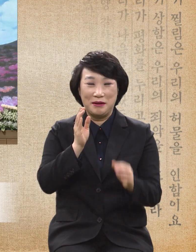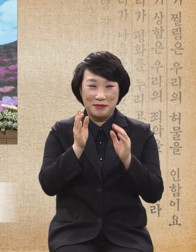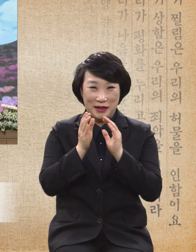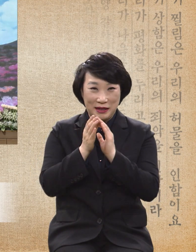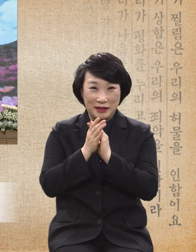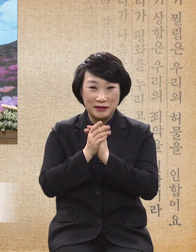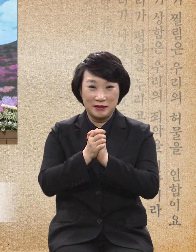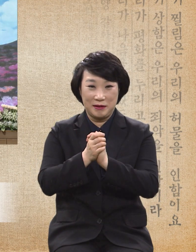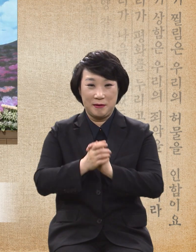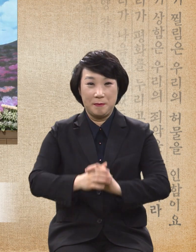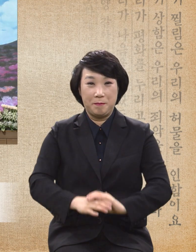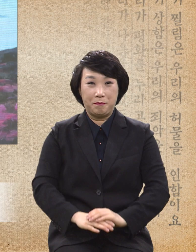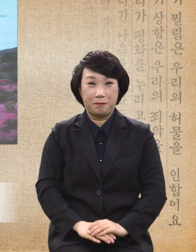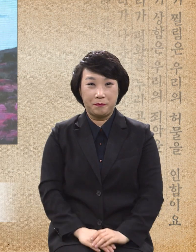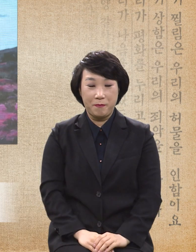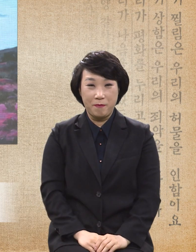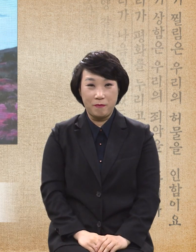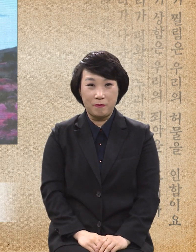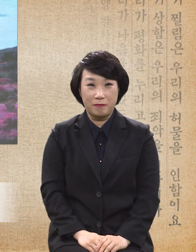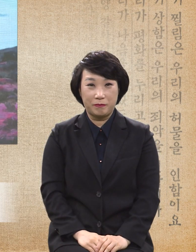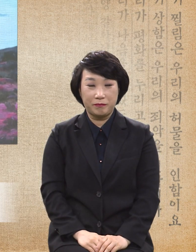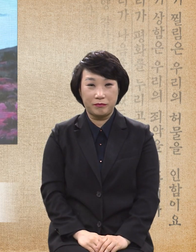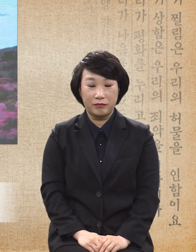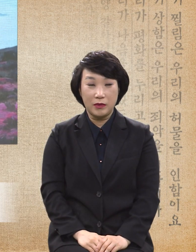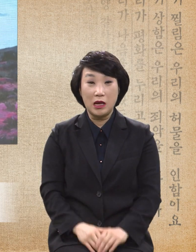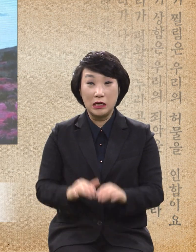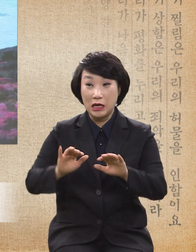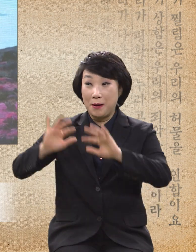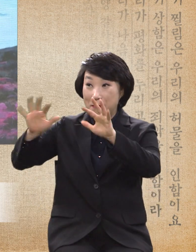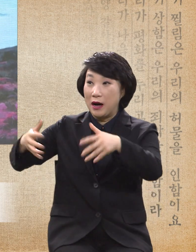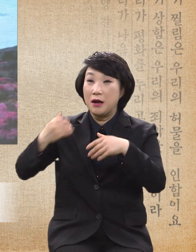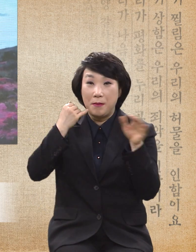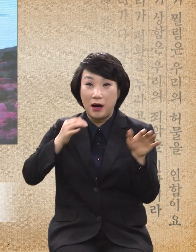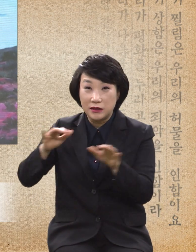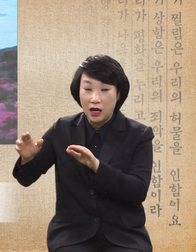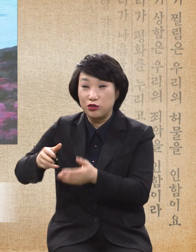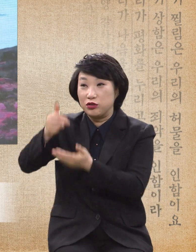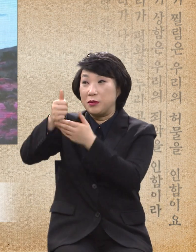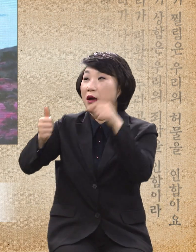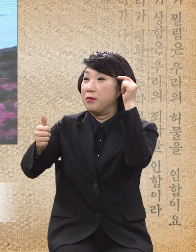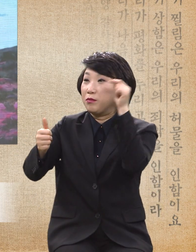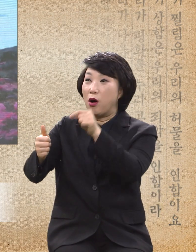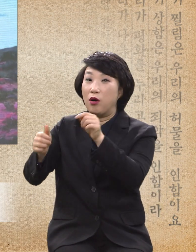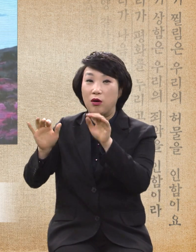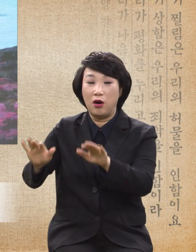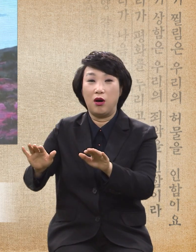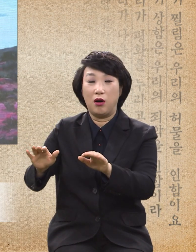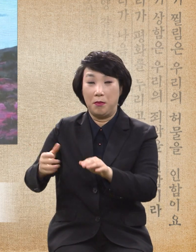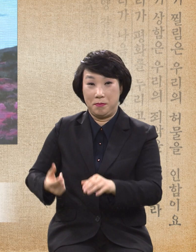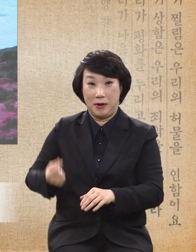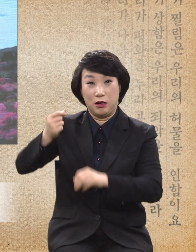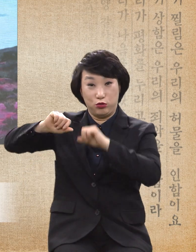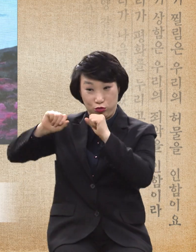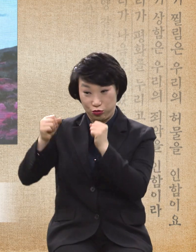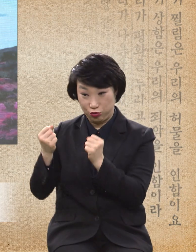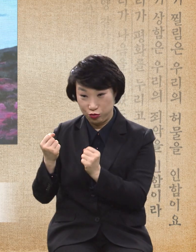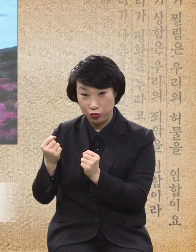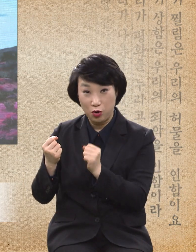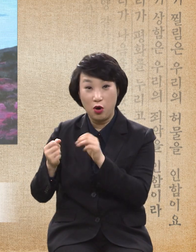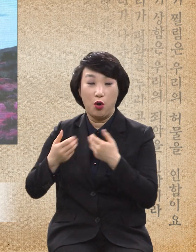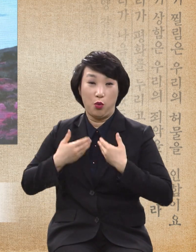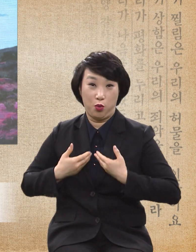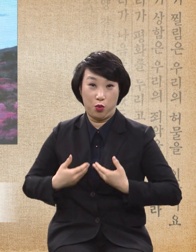감사합니다. 보세요. 바람과 바다는 주님의 명령 앞에 즉시